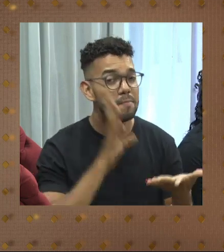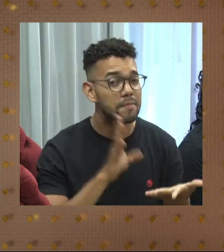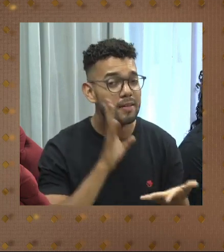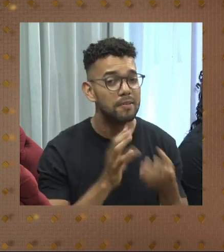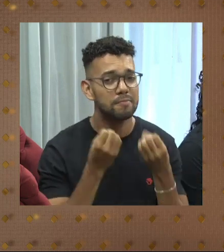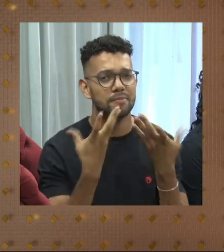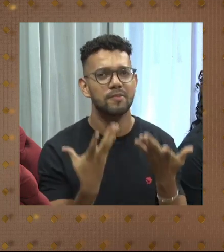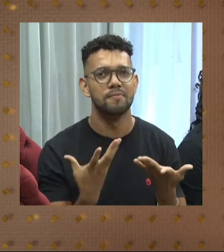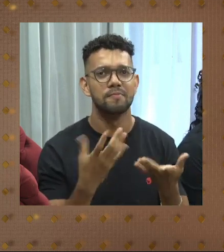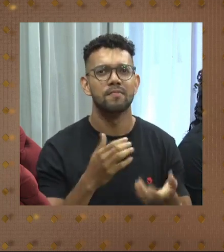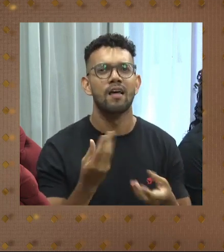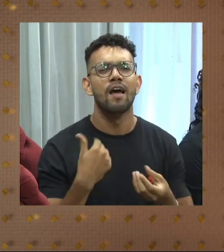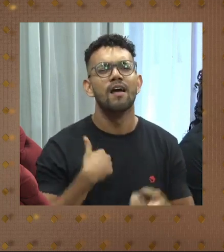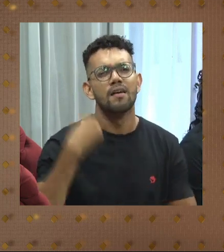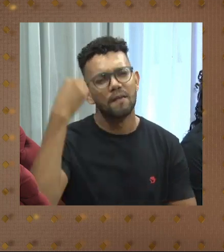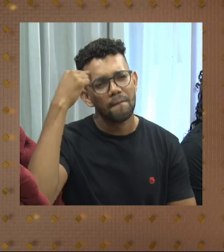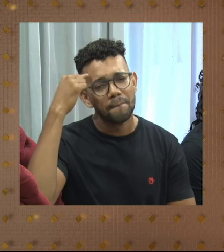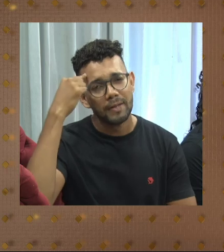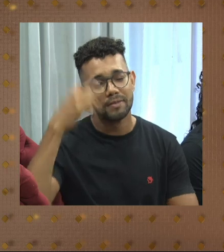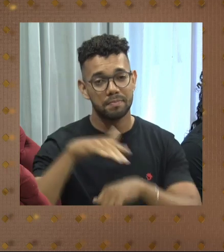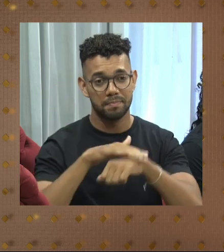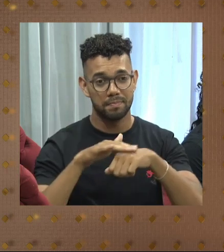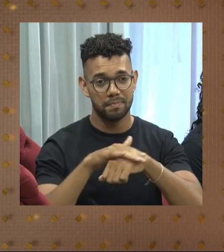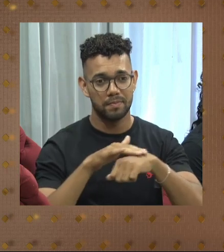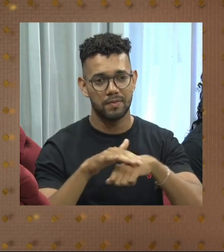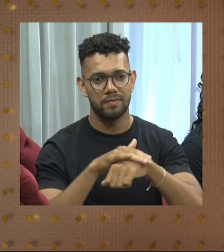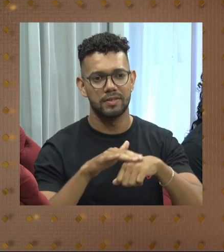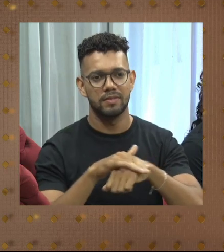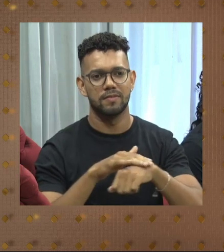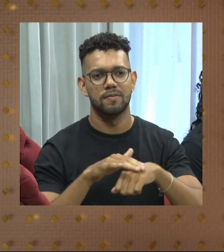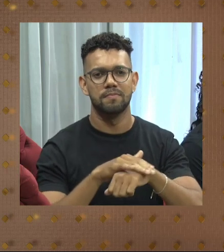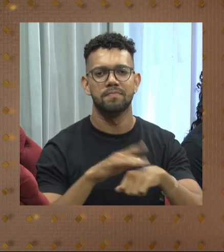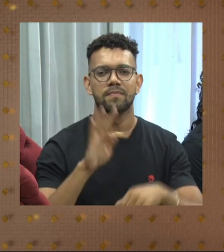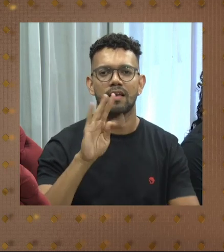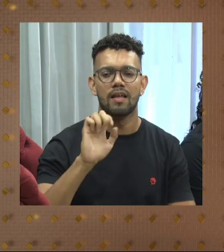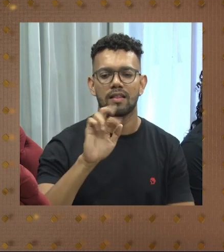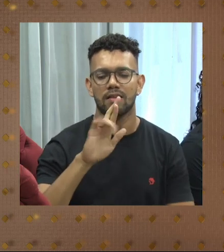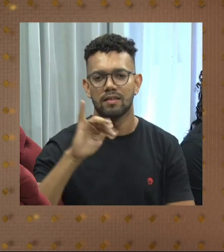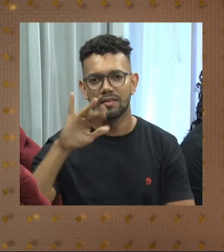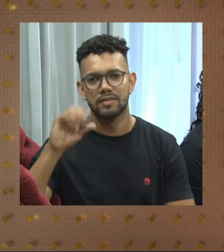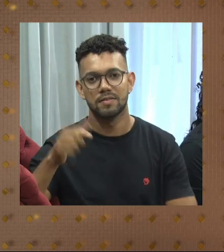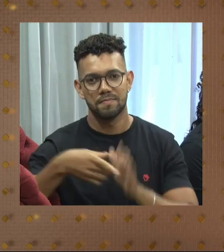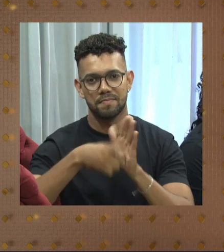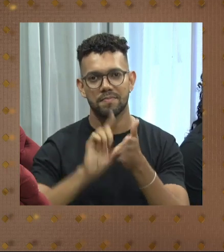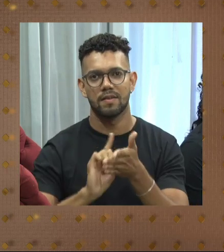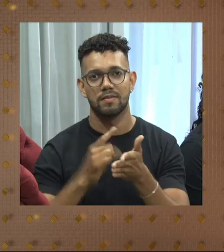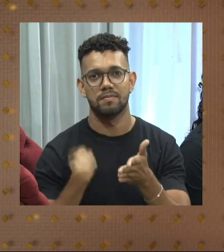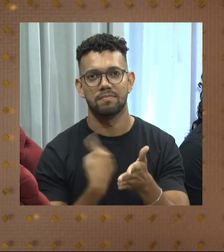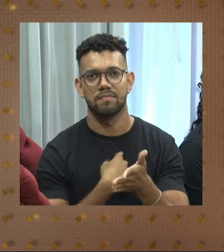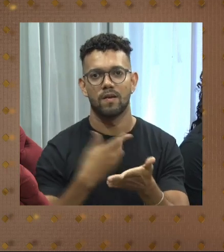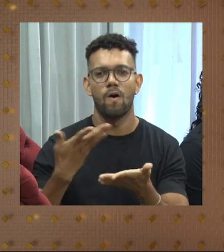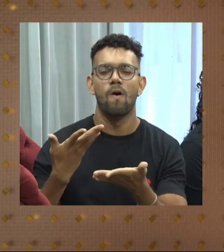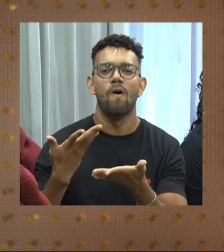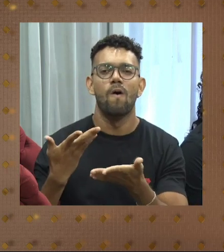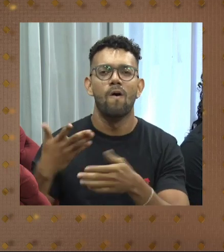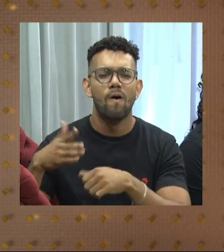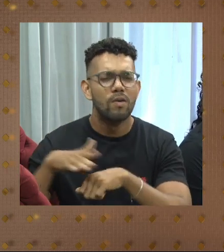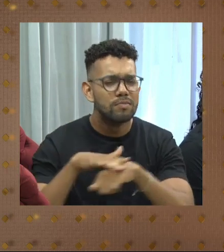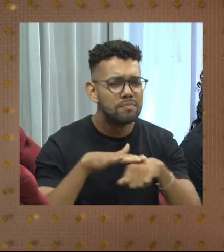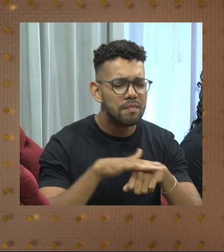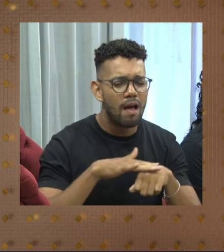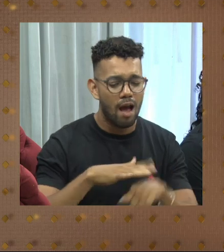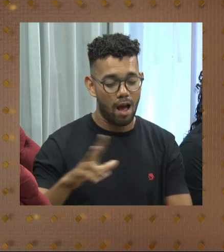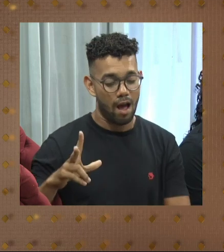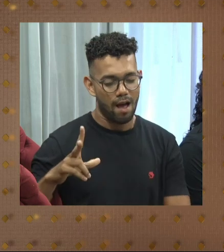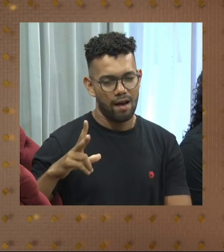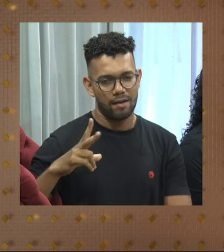É, eu ainda fico pensando, conversava com o Tarcísio ali na sua produção, sim, antes da gente entrar no ar, é, que tem pessoas que ainda falam, nossa,